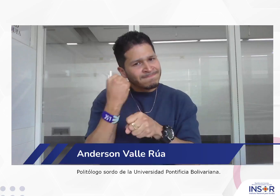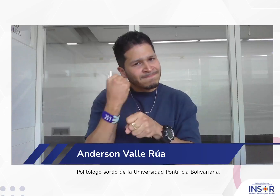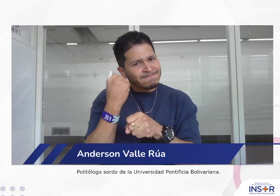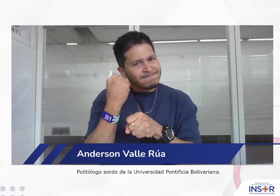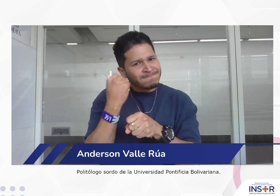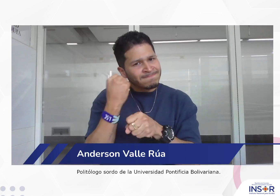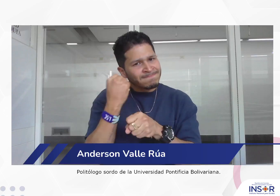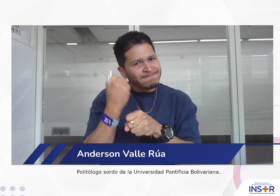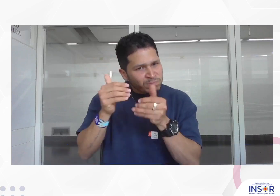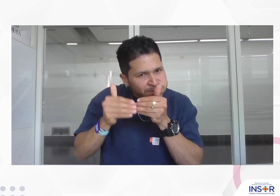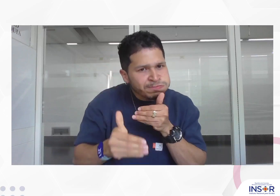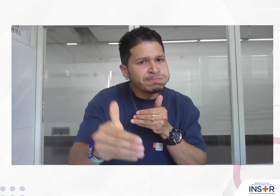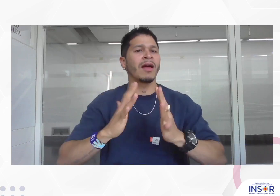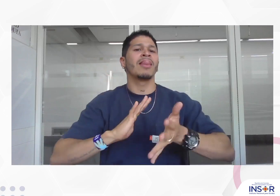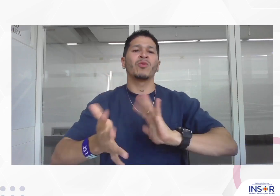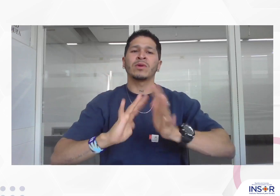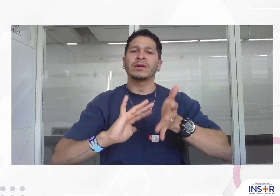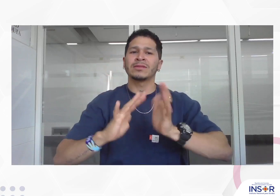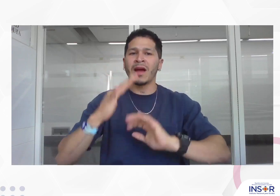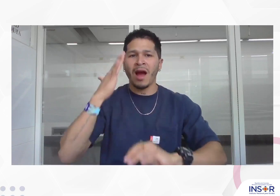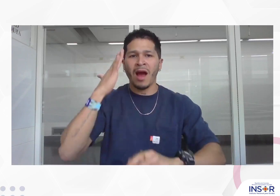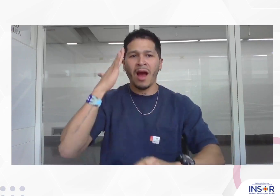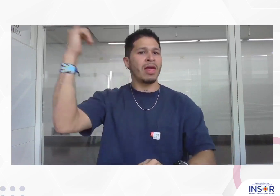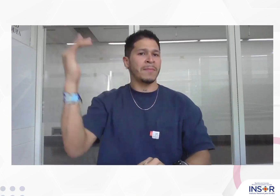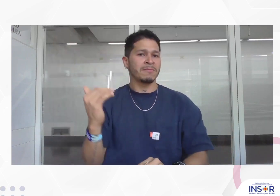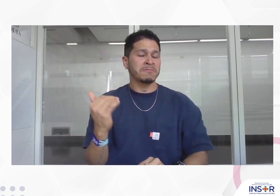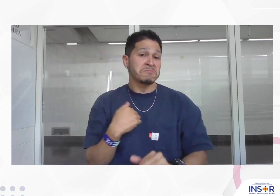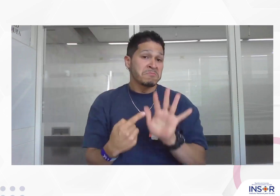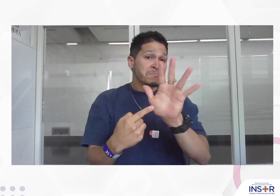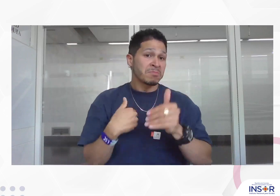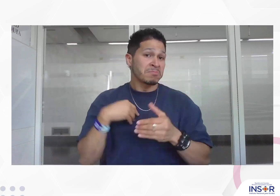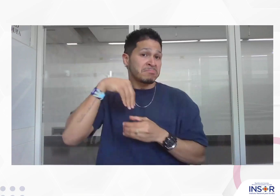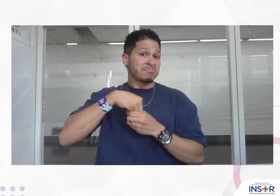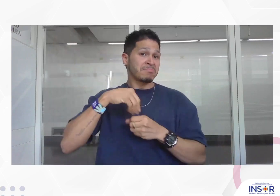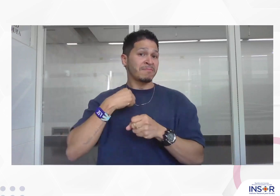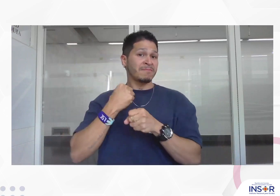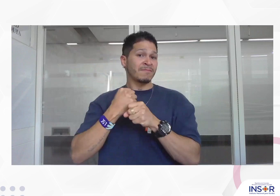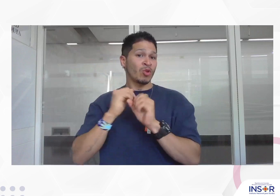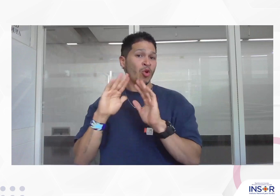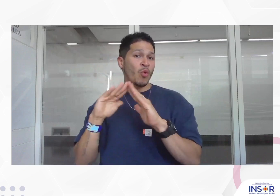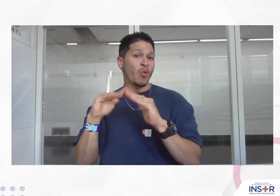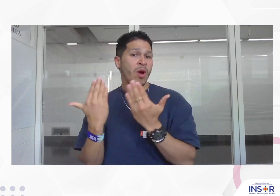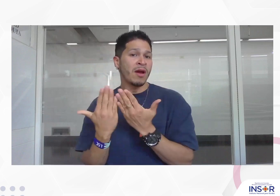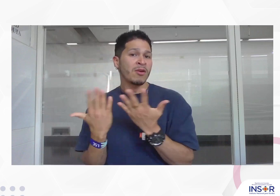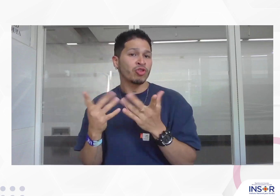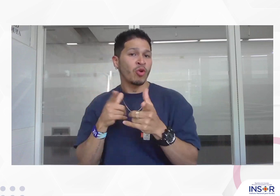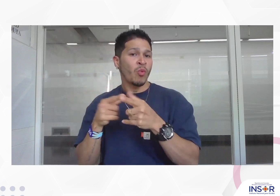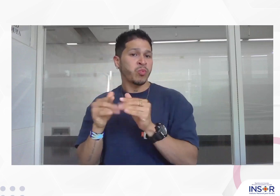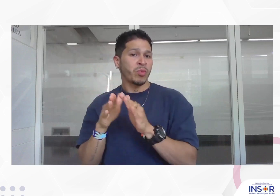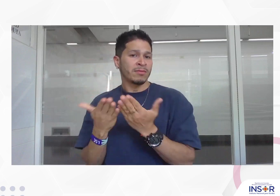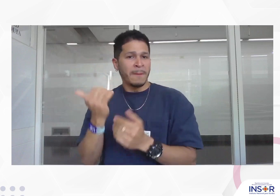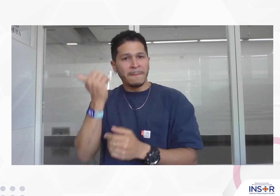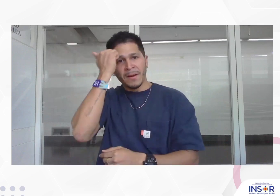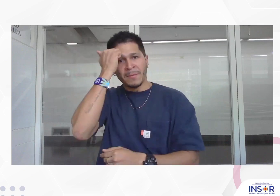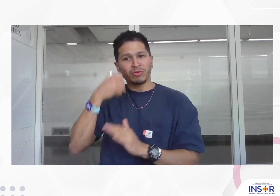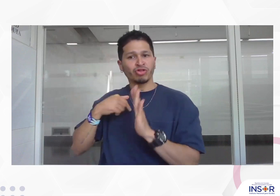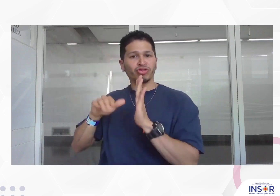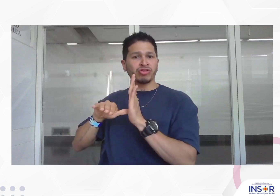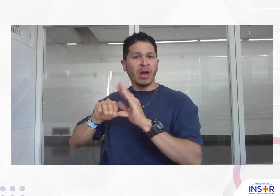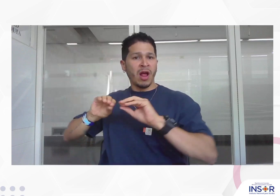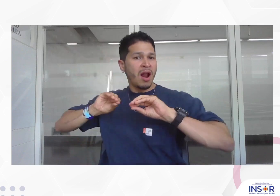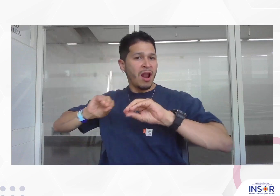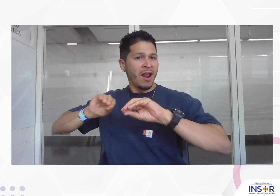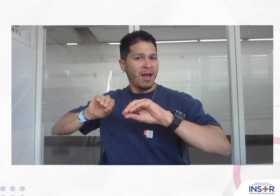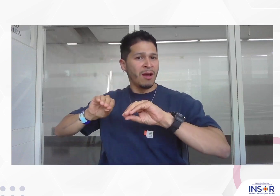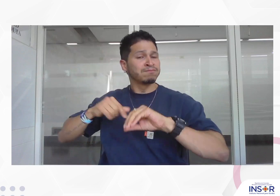en diferentes contextos como el educativo y demás, pues es importante que resaltar pues